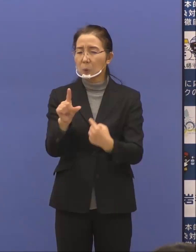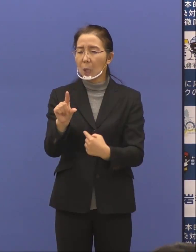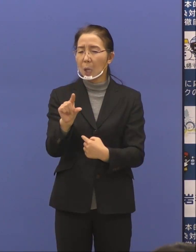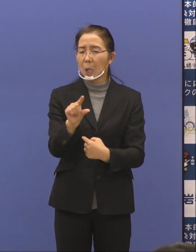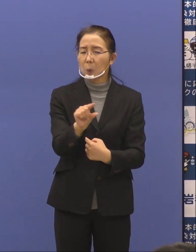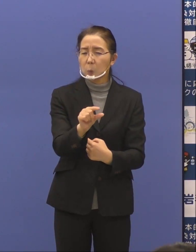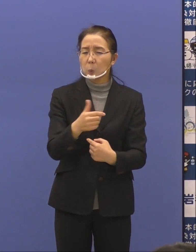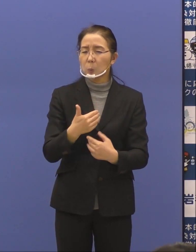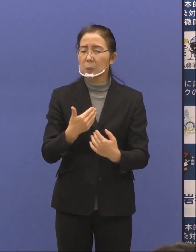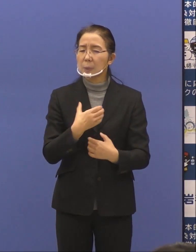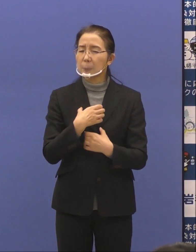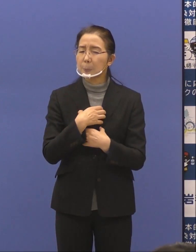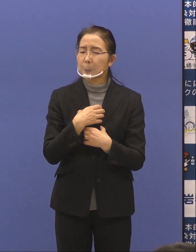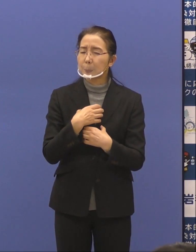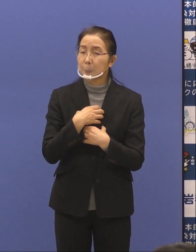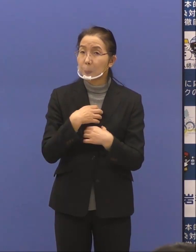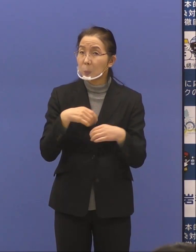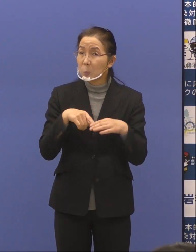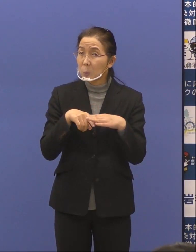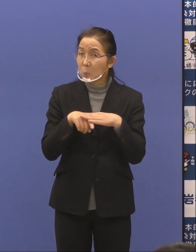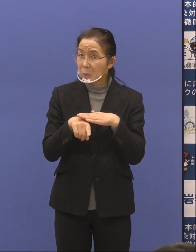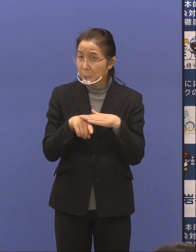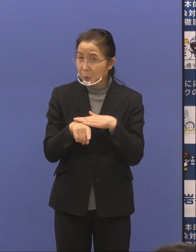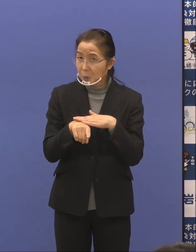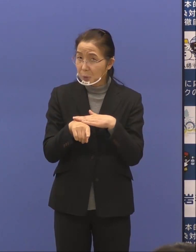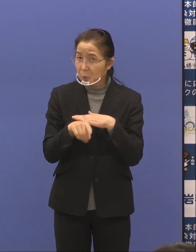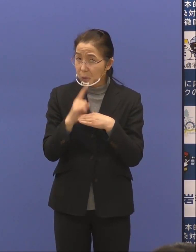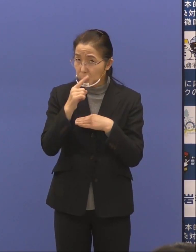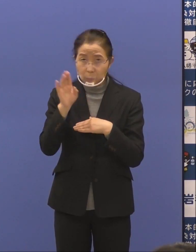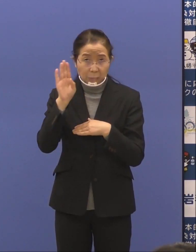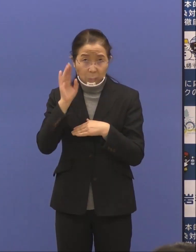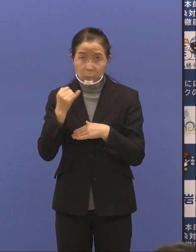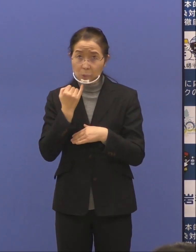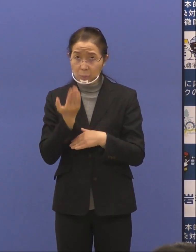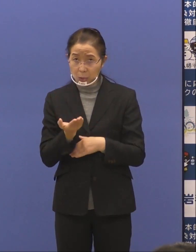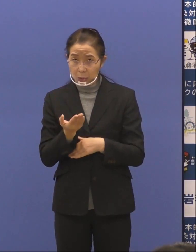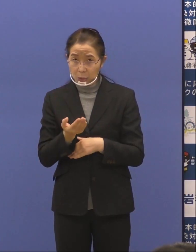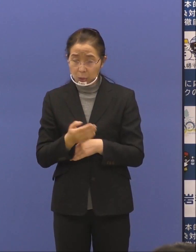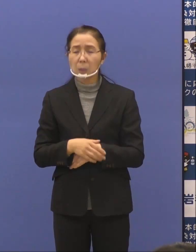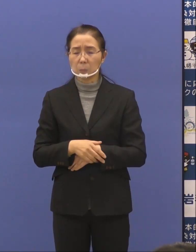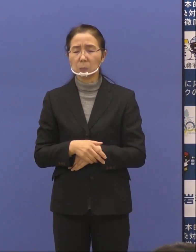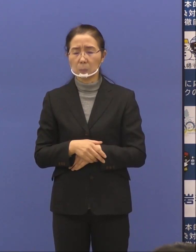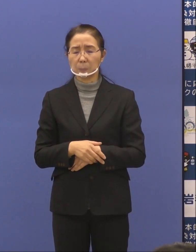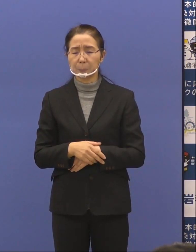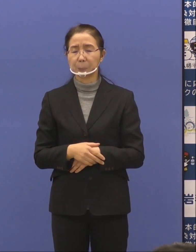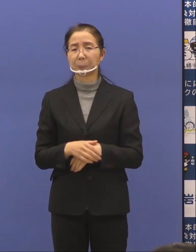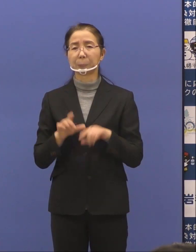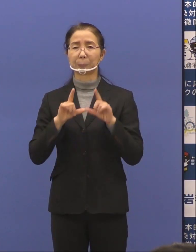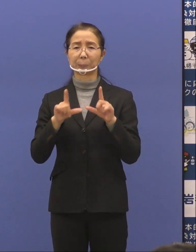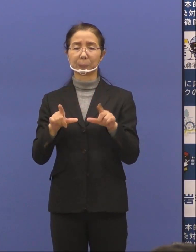につながったのではないかというふうに受け止めて大丈夫でしょうか。 そうですね、